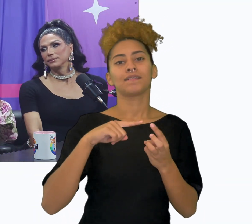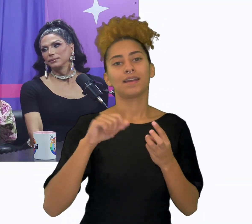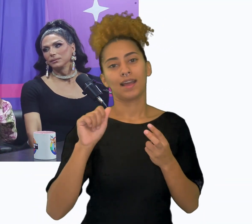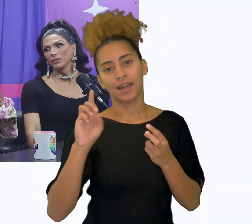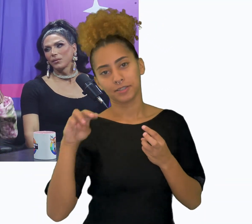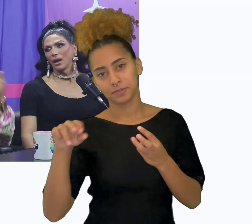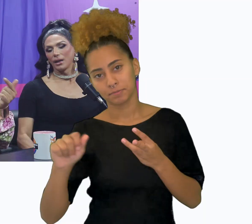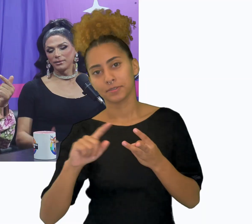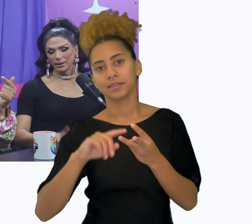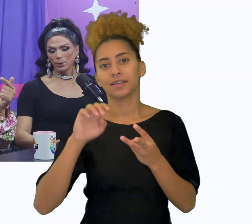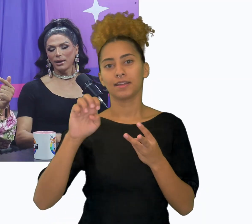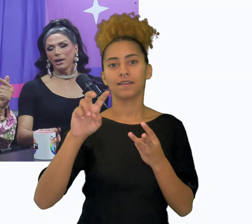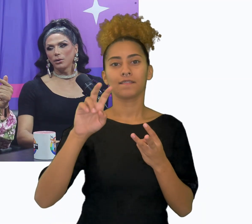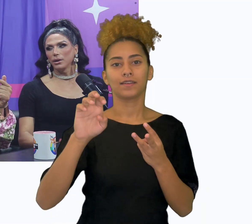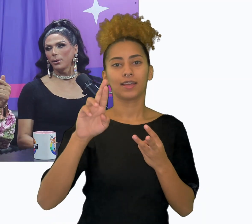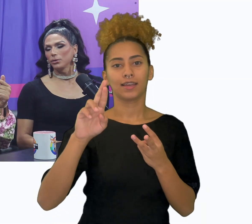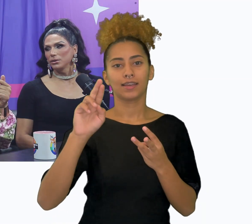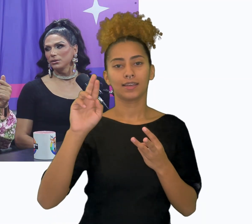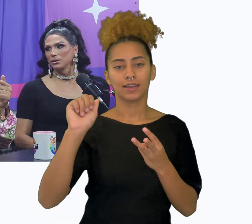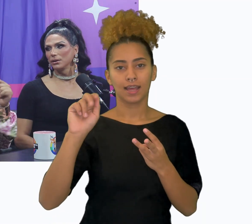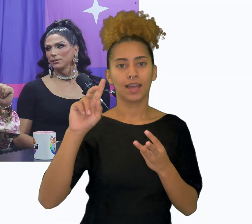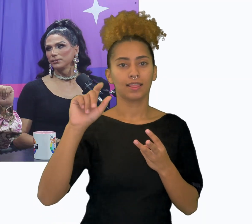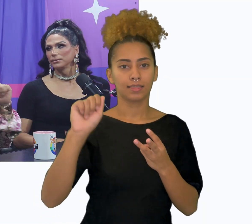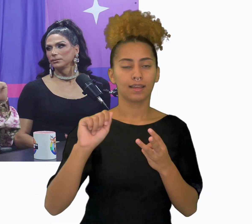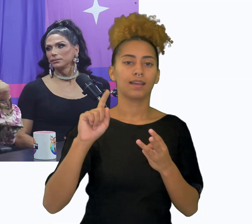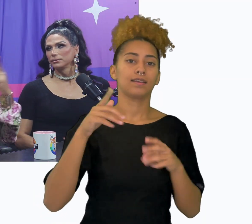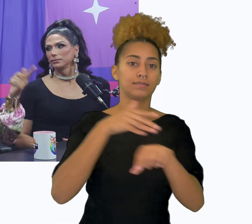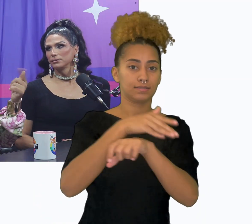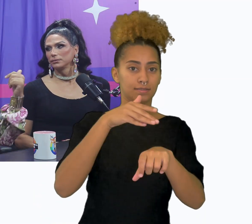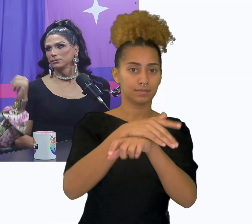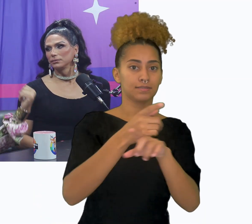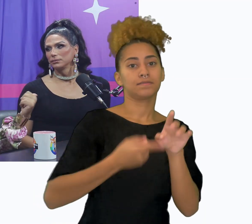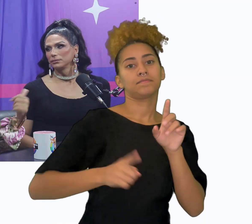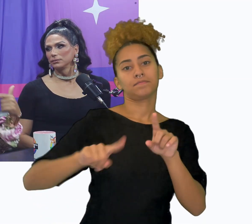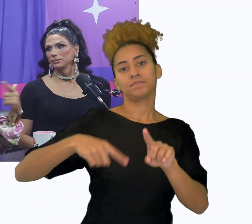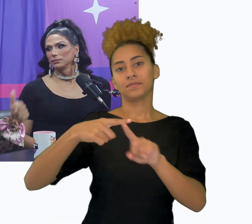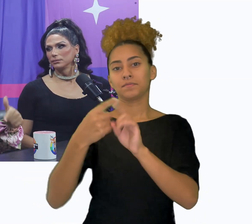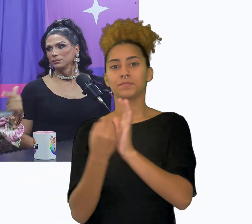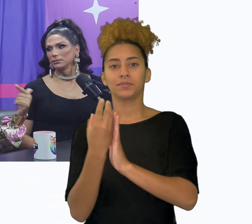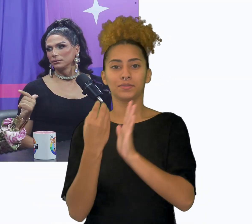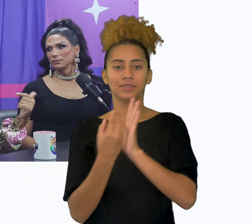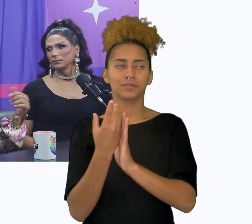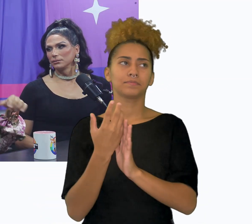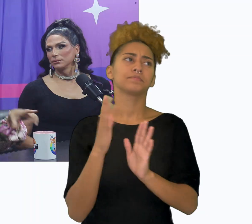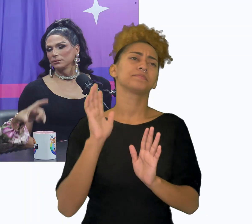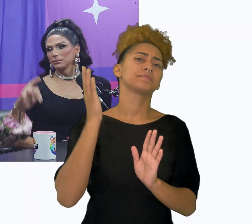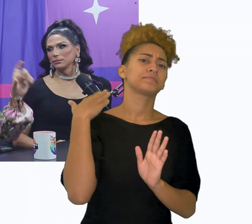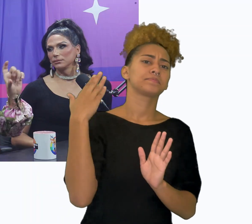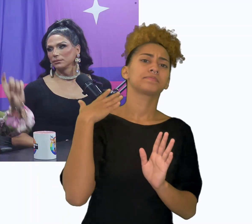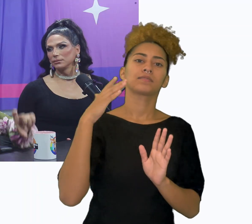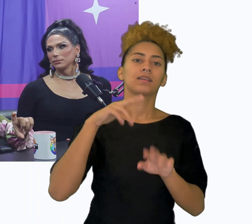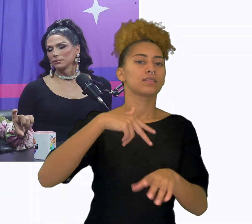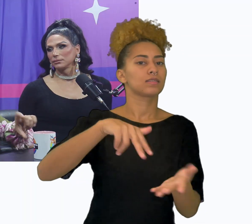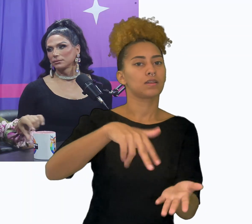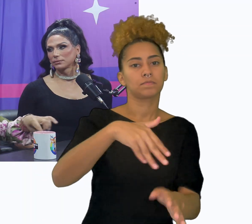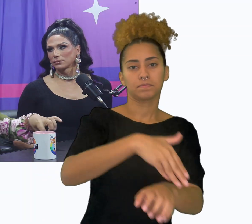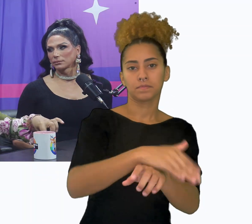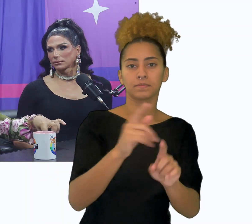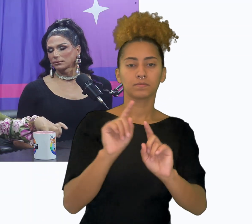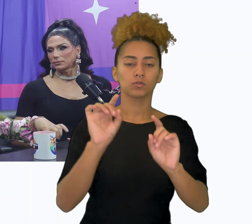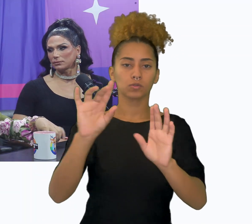Everarda. Daí... Sendo elenco e produzindo. E pronto. Antigamente a gente era só coreógrafas. E aí,